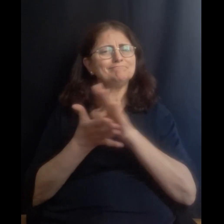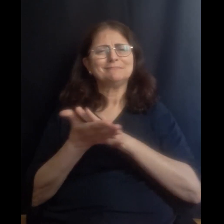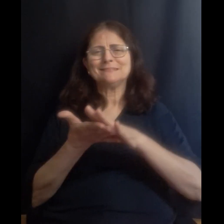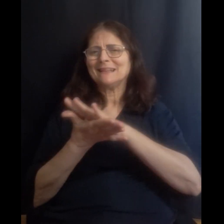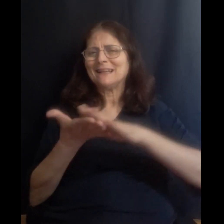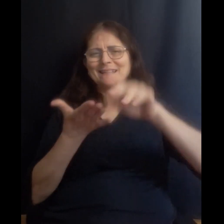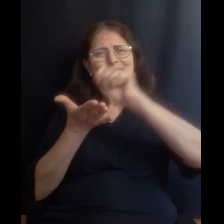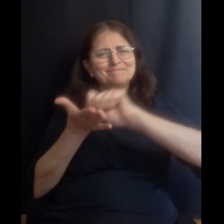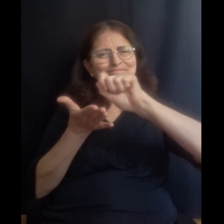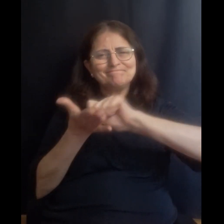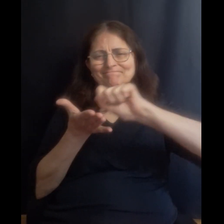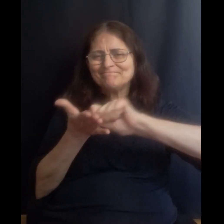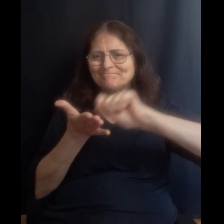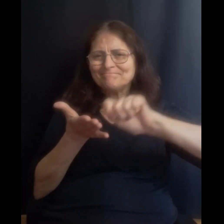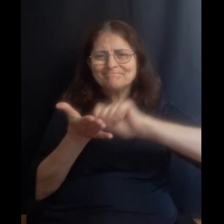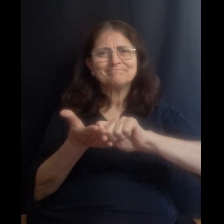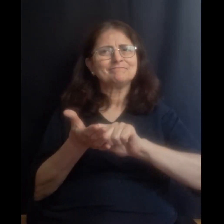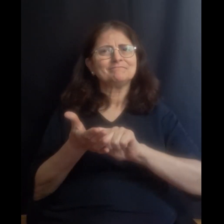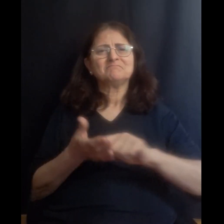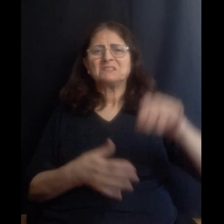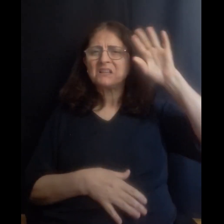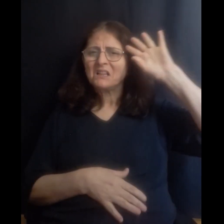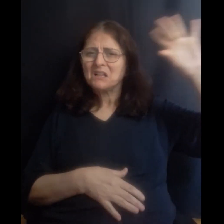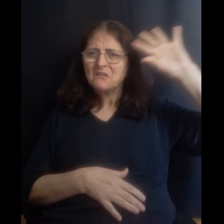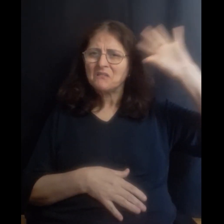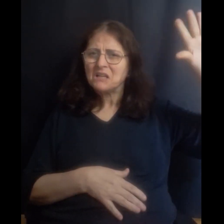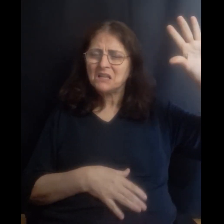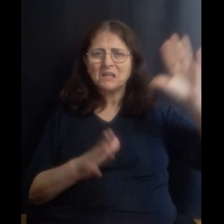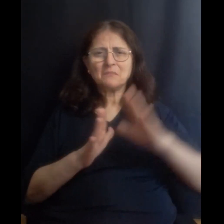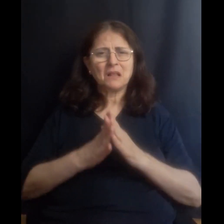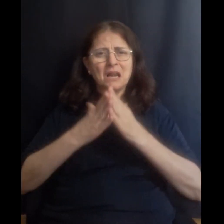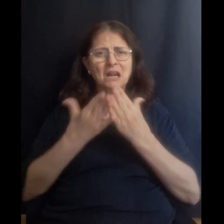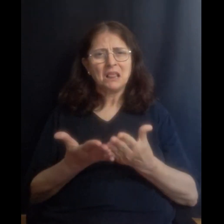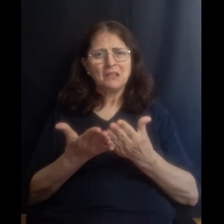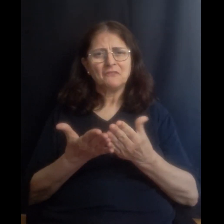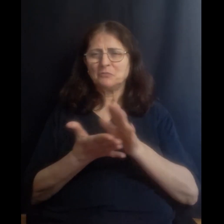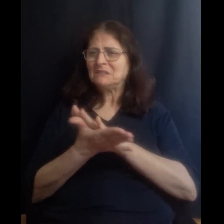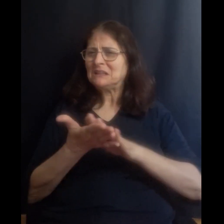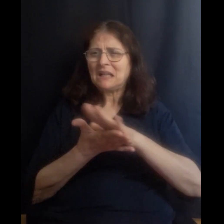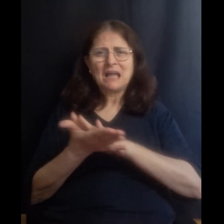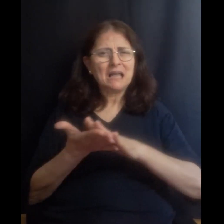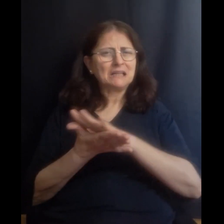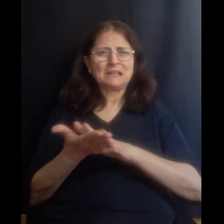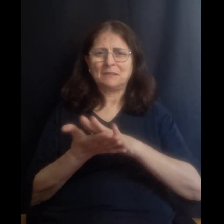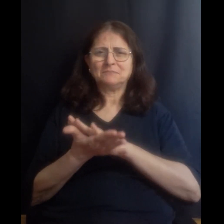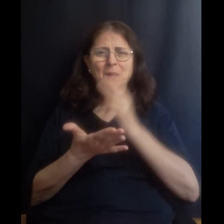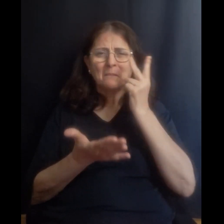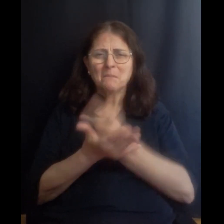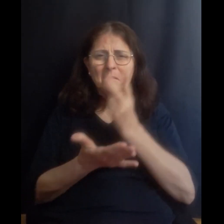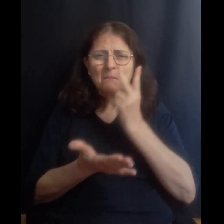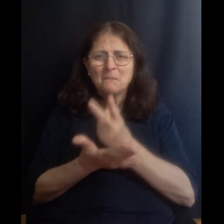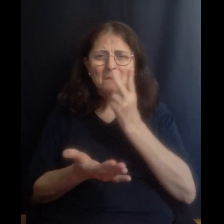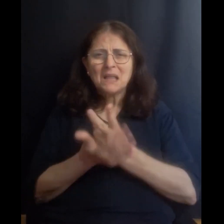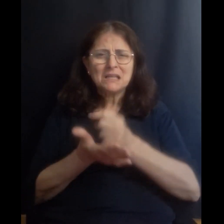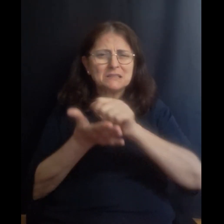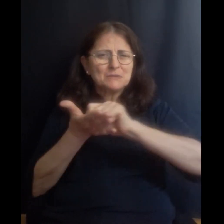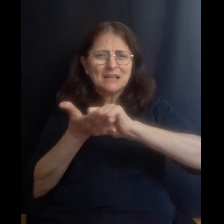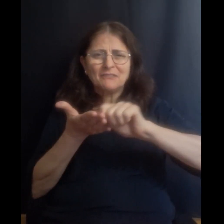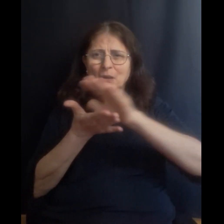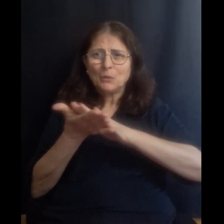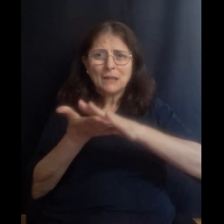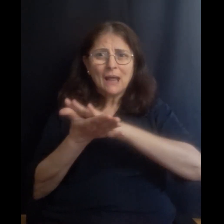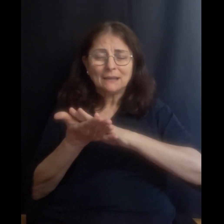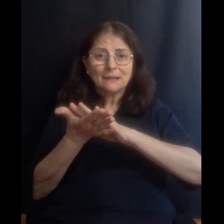Jesus não deixou nada por escrito, nenhuma teoria, nenhum livro. Ainda que não tenha escrito